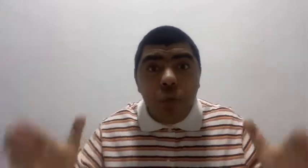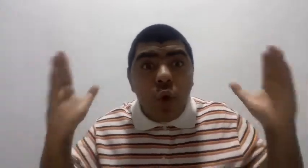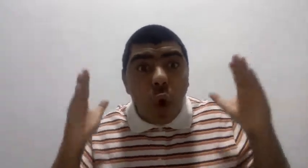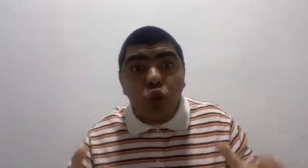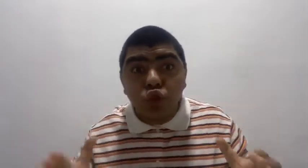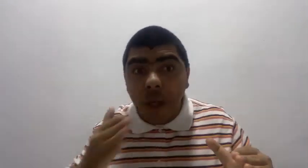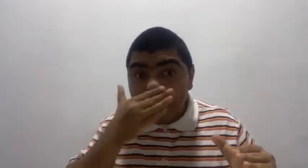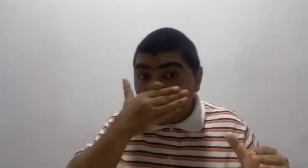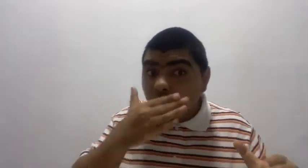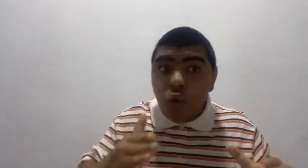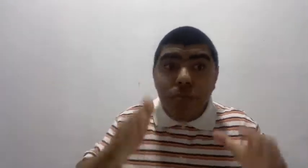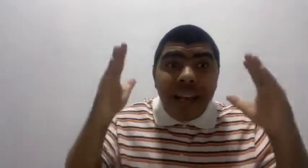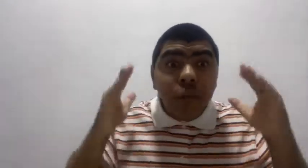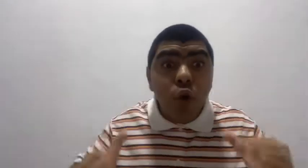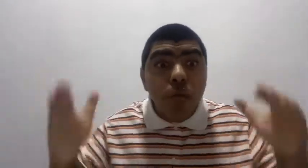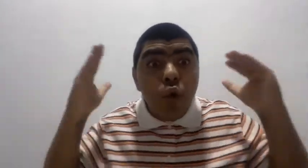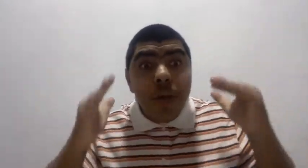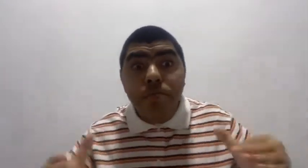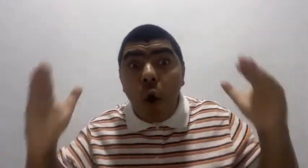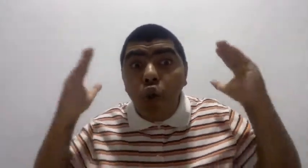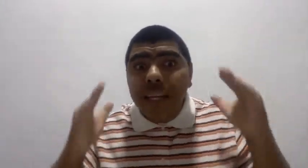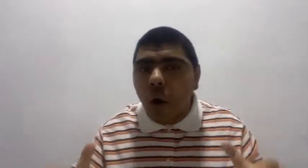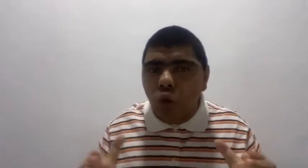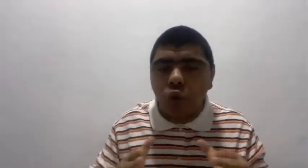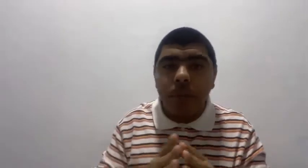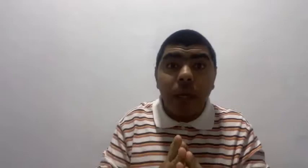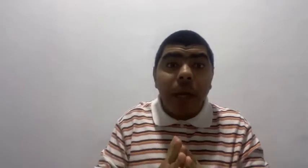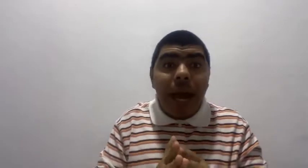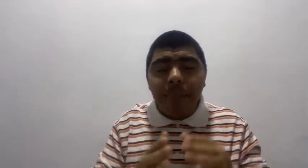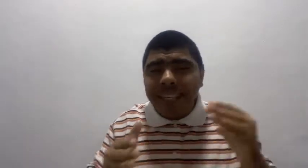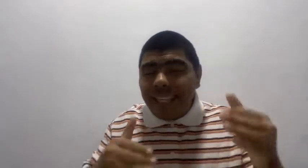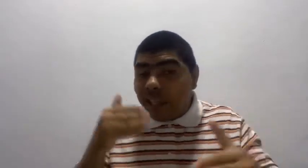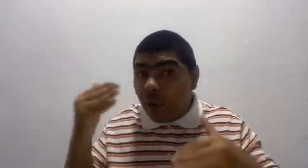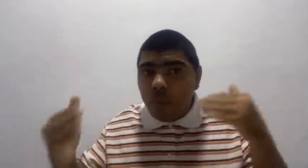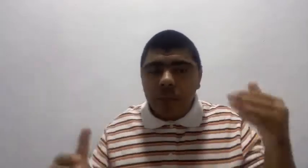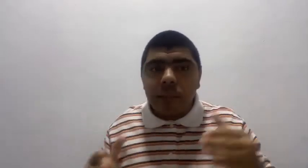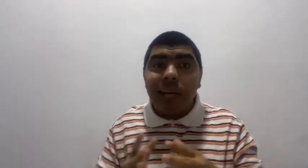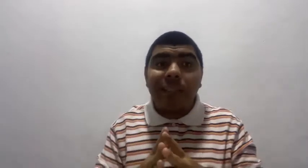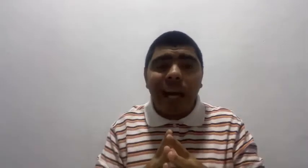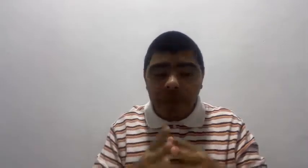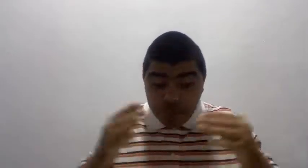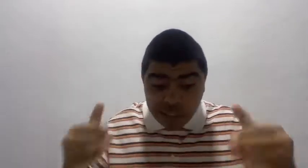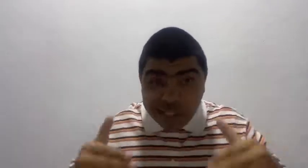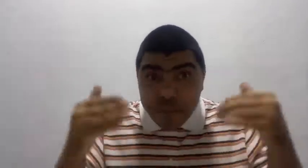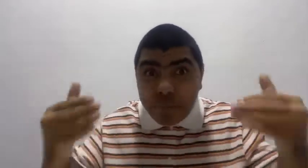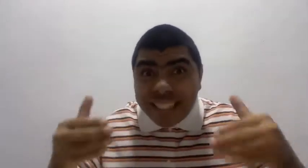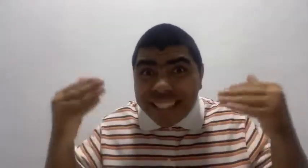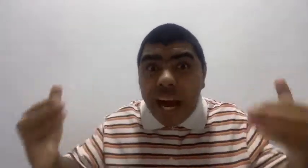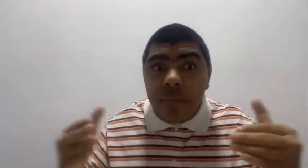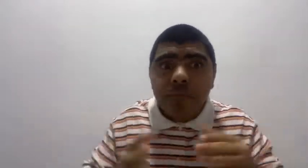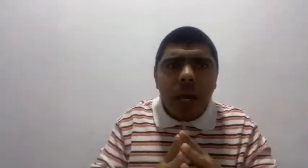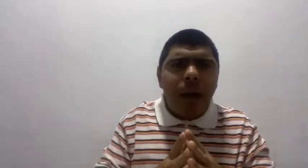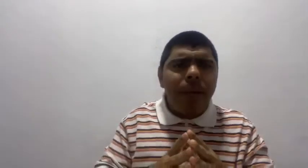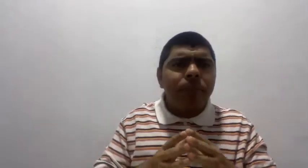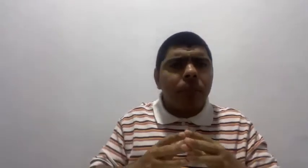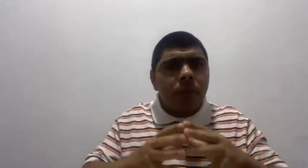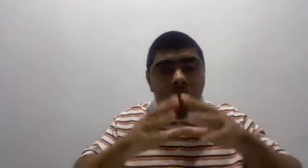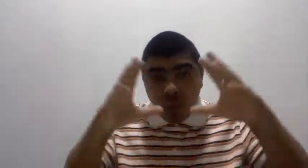versículo 11. Un verso muy poderoso. Amén. Y quiero tratar de explicar, amén, según